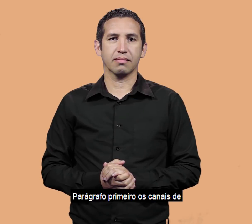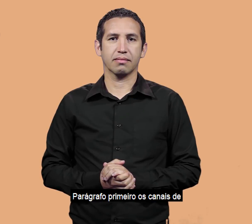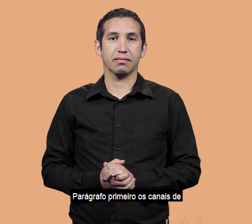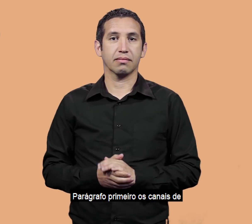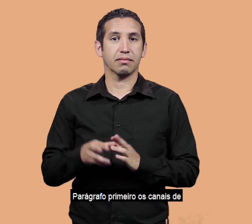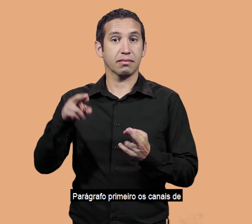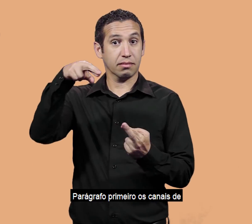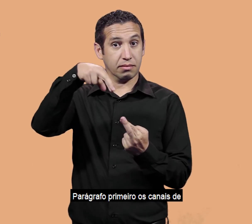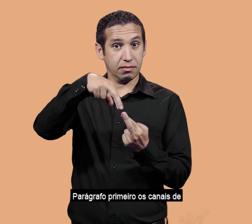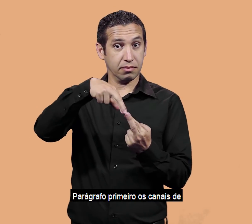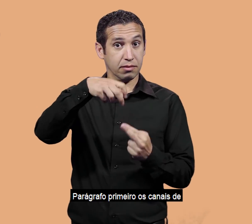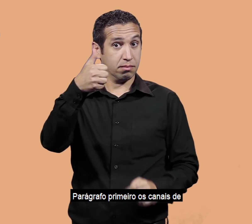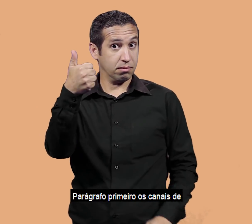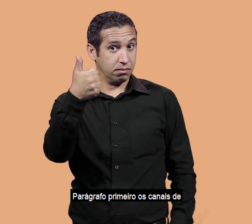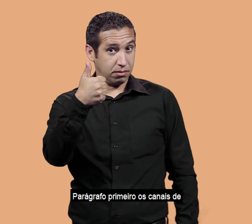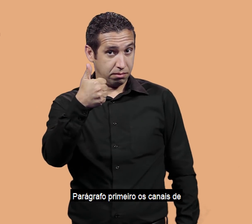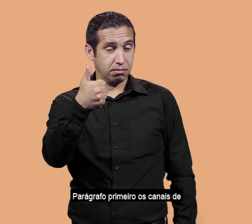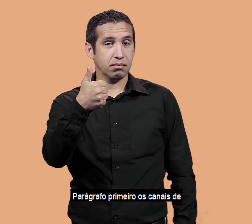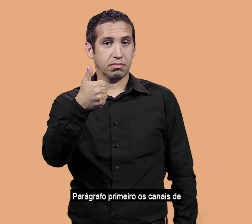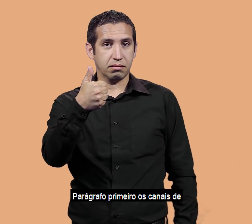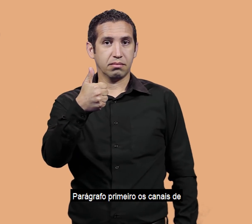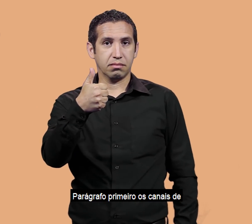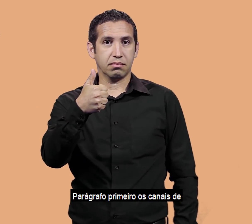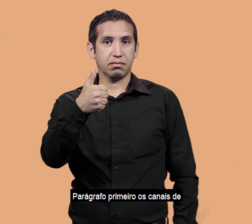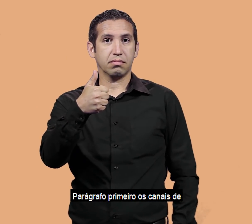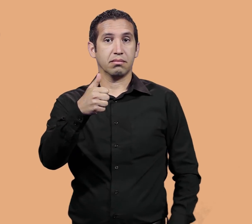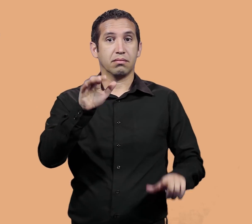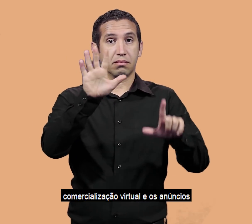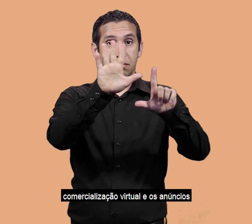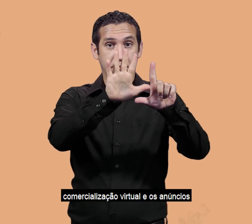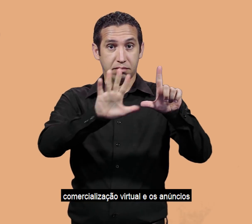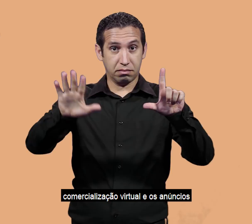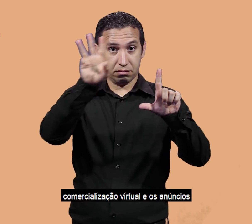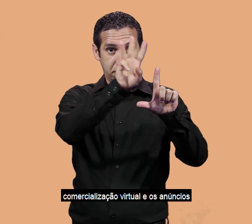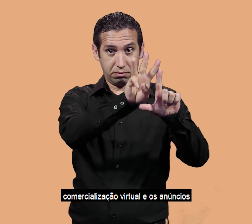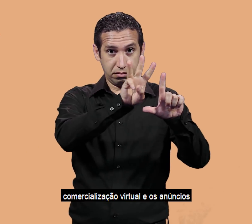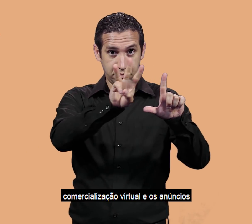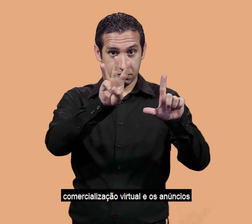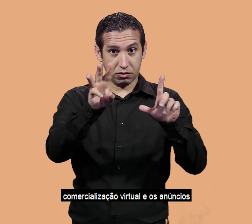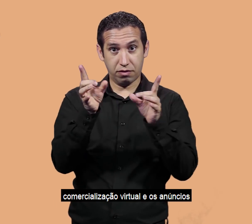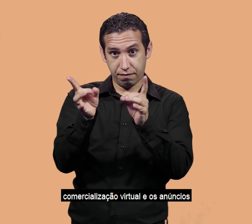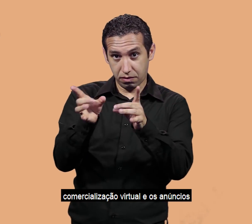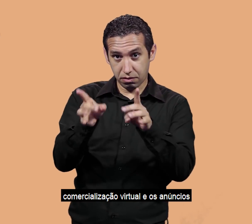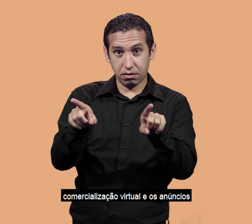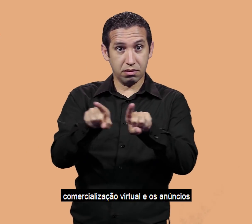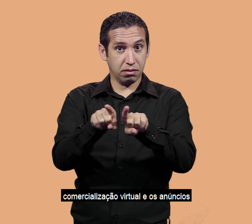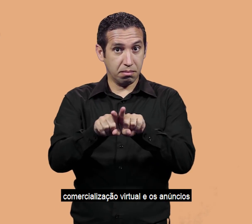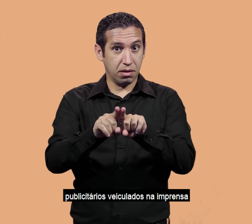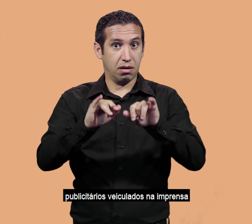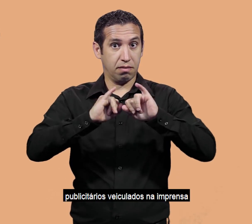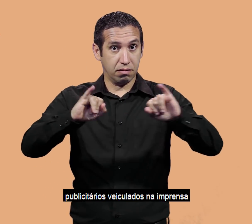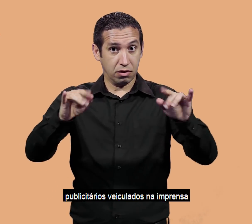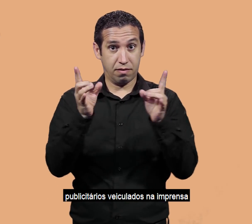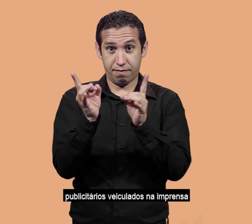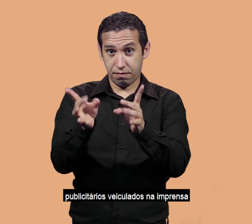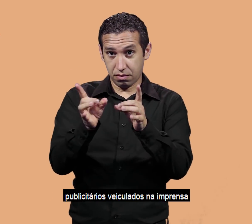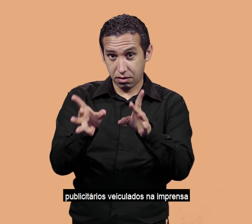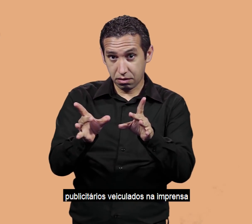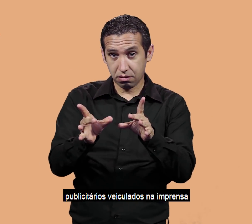parágrafo 1º os canais de comercialização virtual e os anúncios publicitários veiculados na imprensa escrita